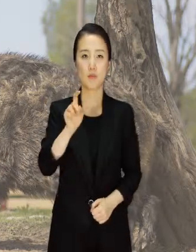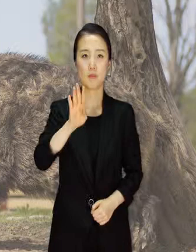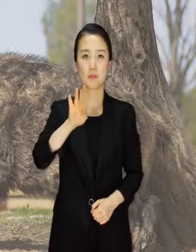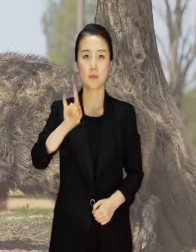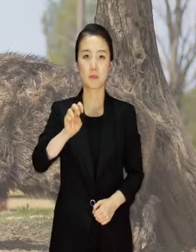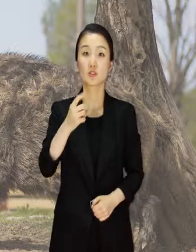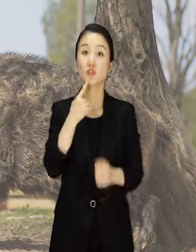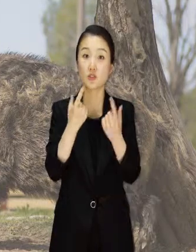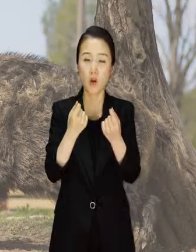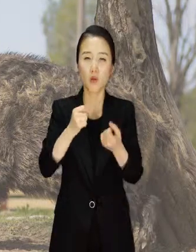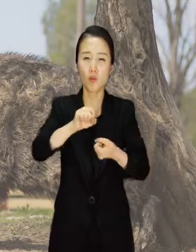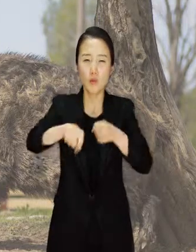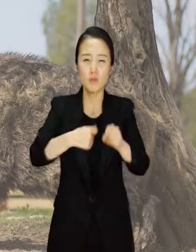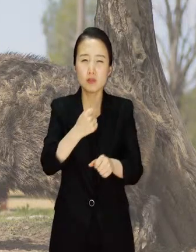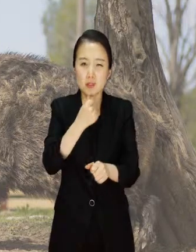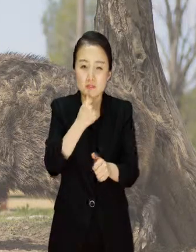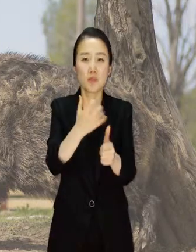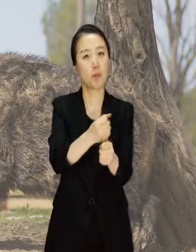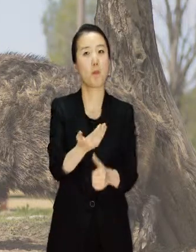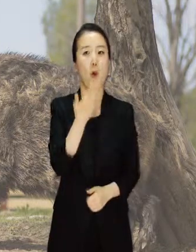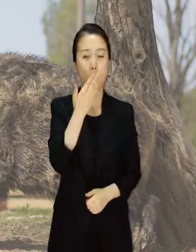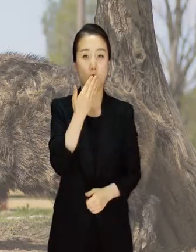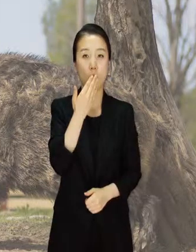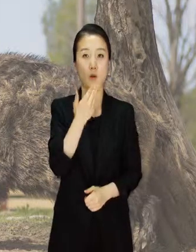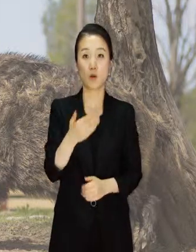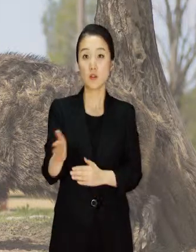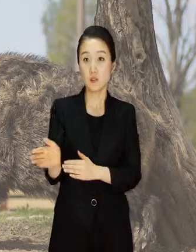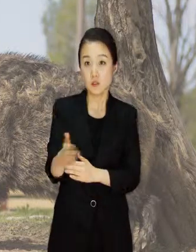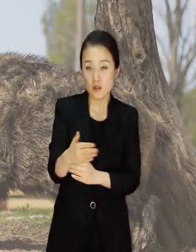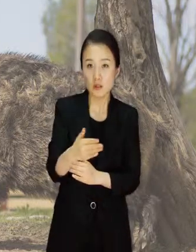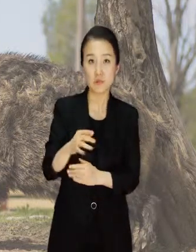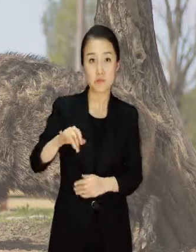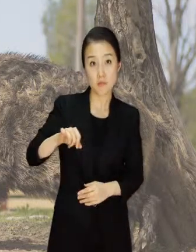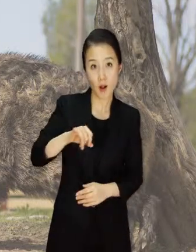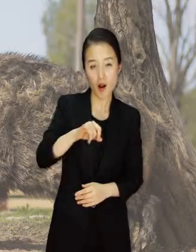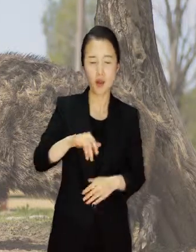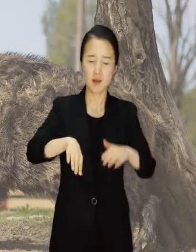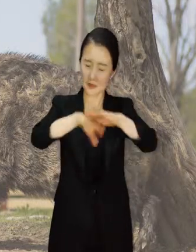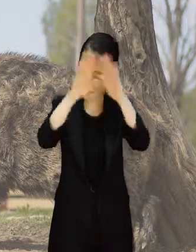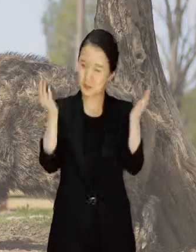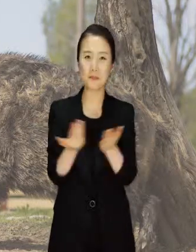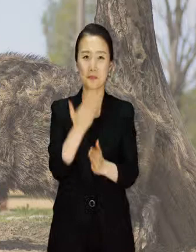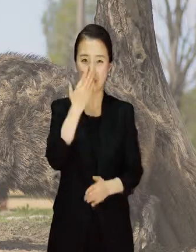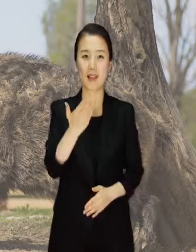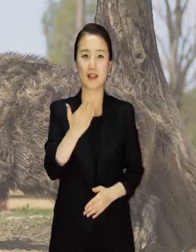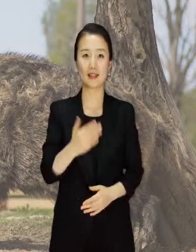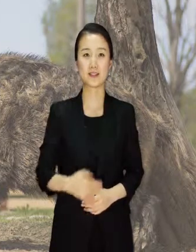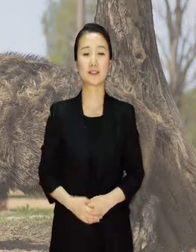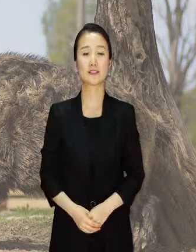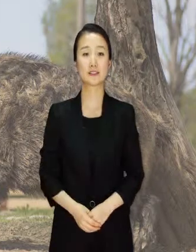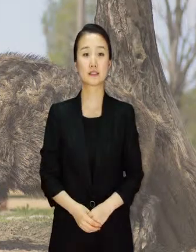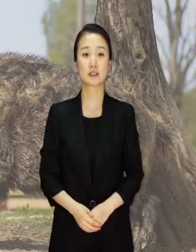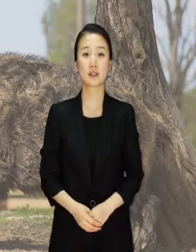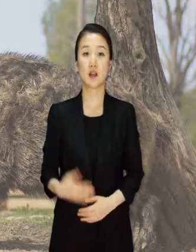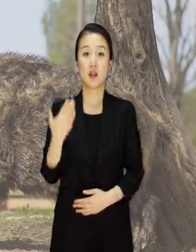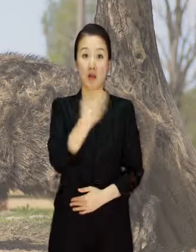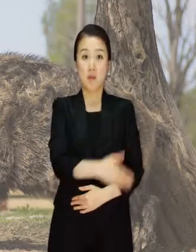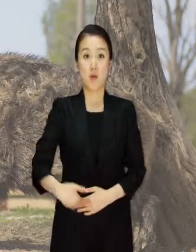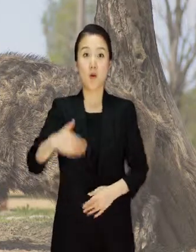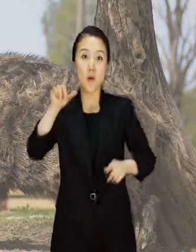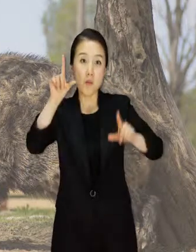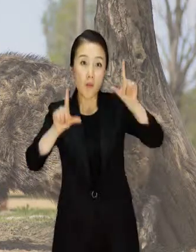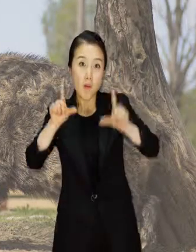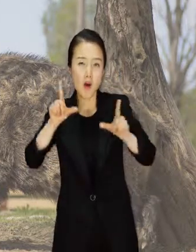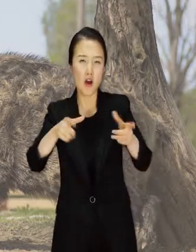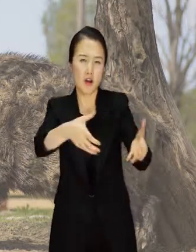개구리, 도마뱀 같은 작은 짐승, 그리고 물고기나 곤충까지 가리지 않고 먹어.